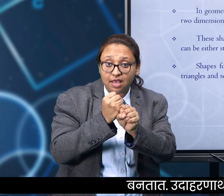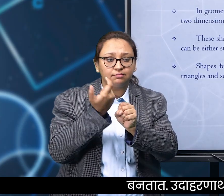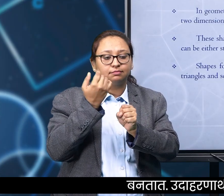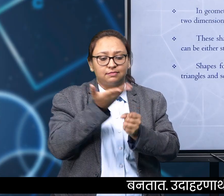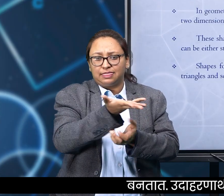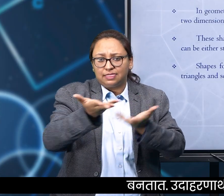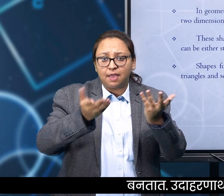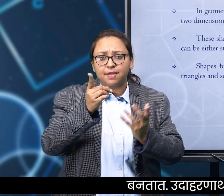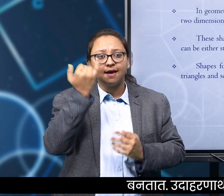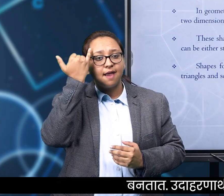बनतात.